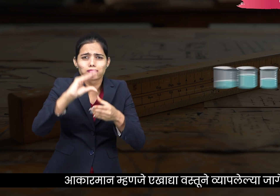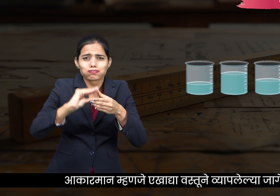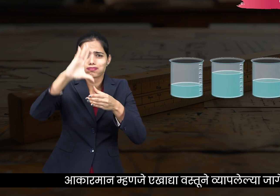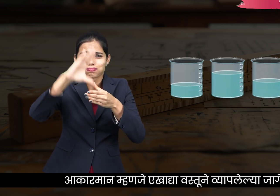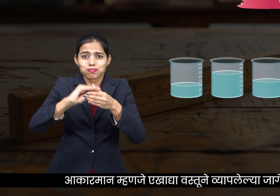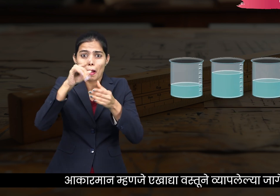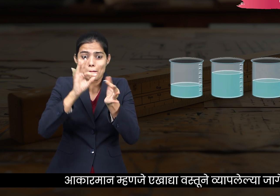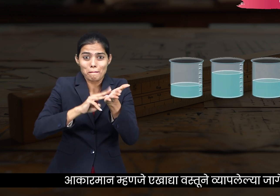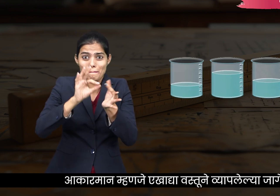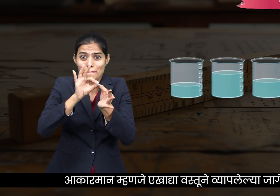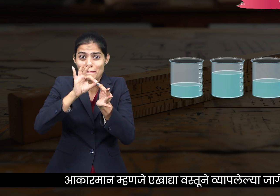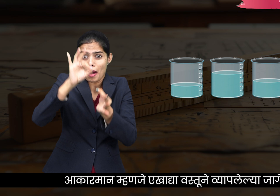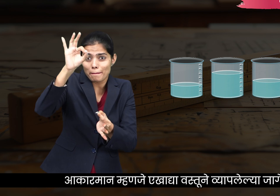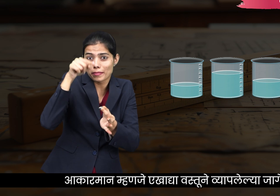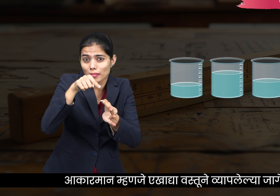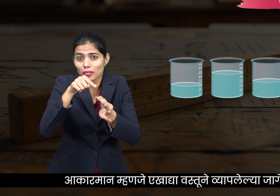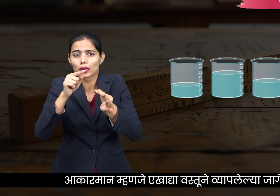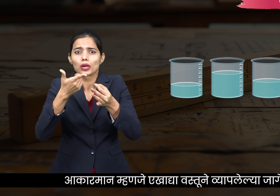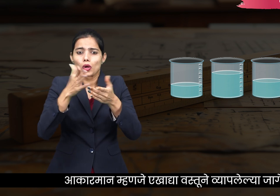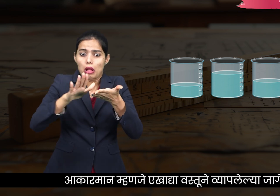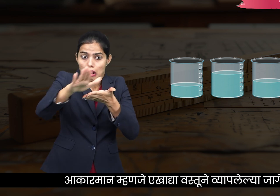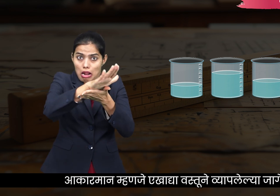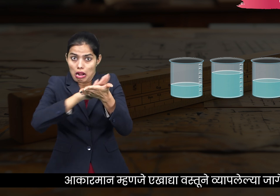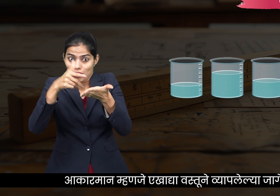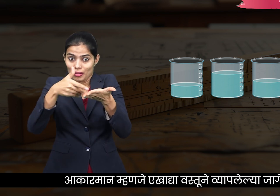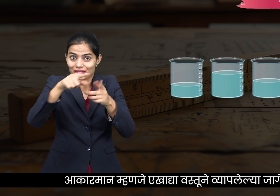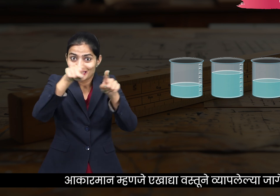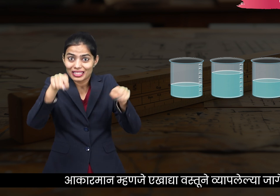आकारमान म्हणजे एखाद्या वस्तूने व्यापलेल्या जागेचे मोजमाप.